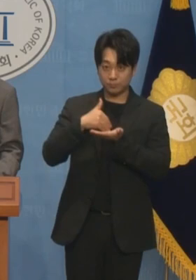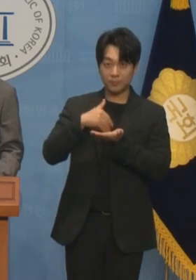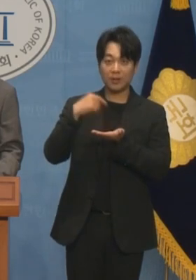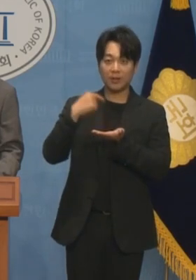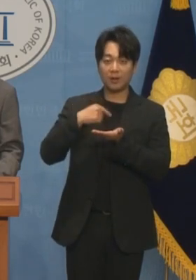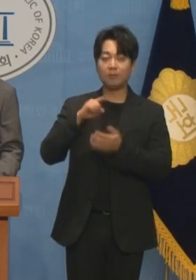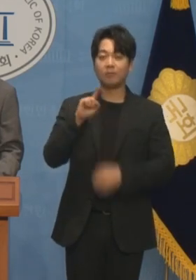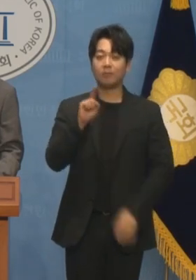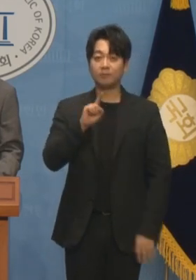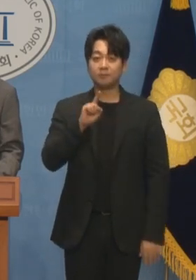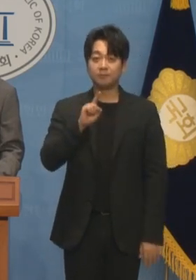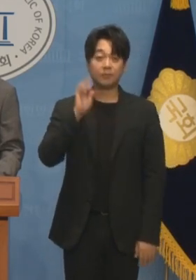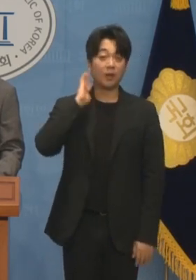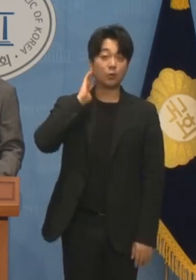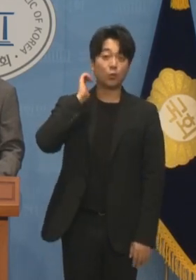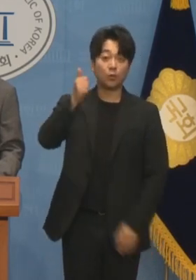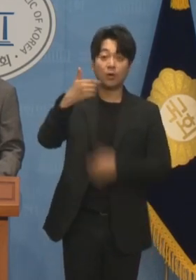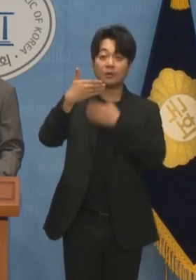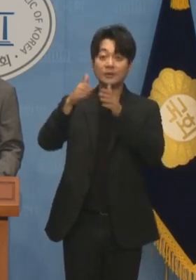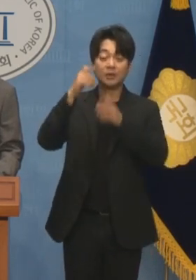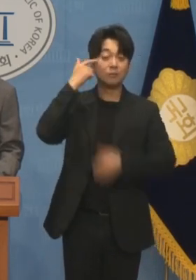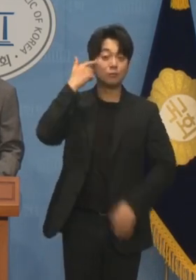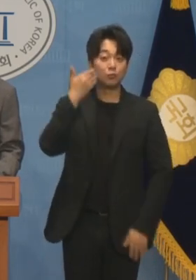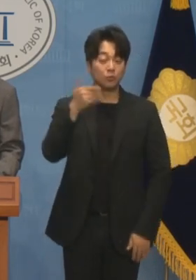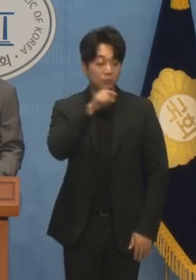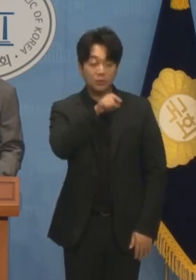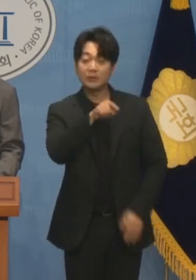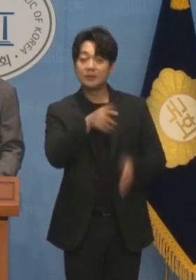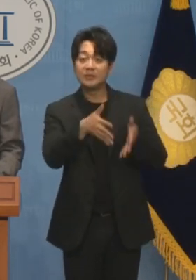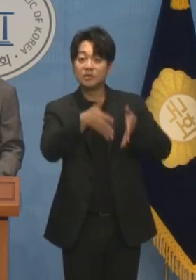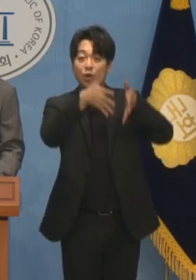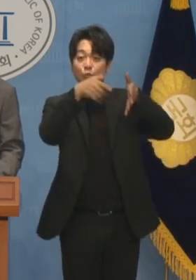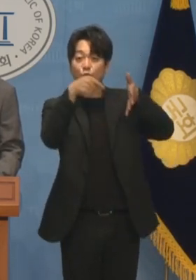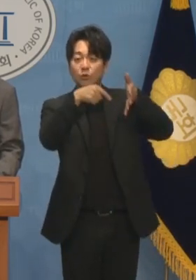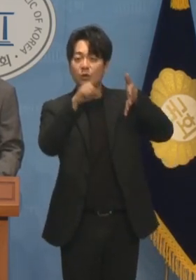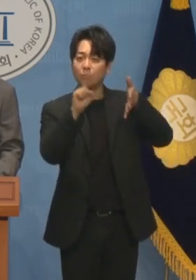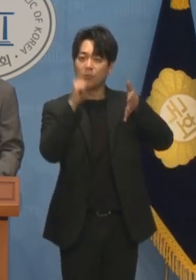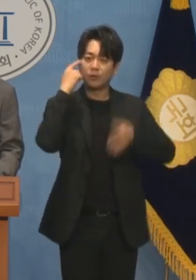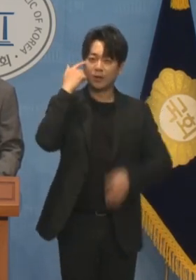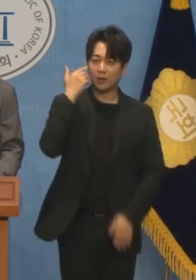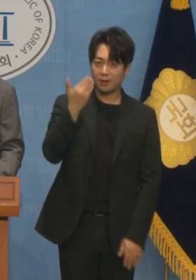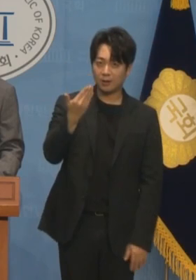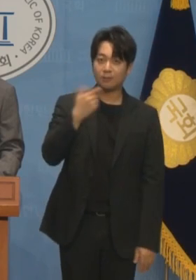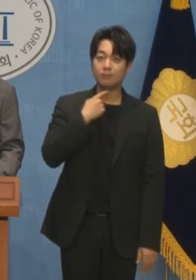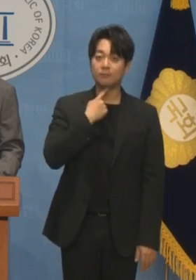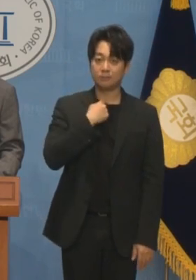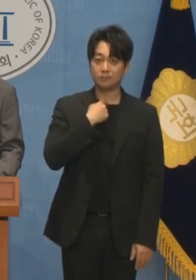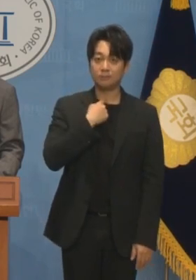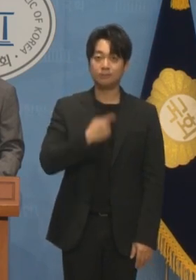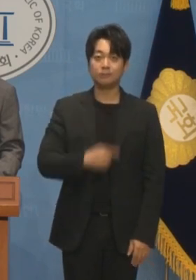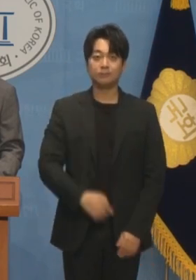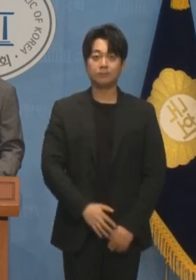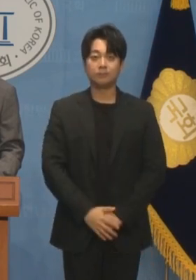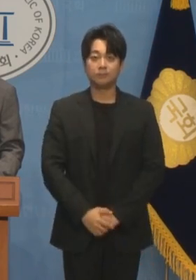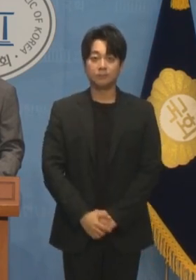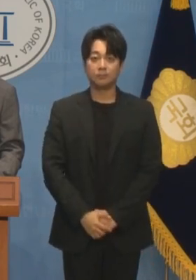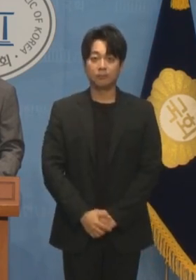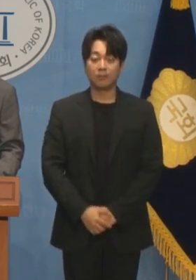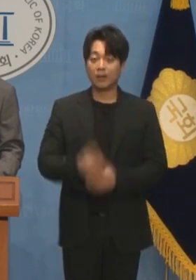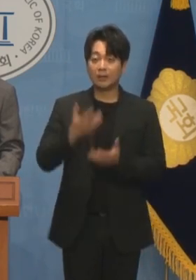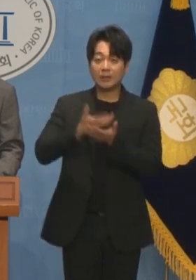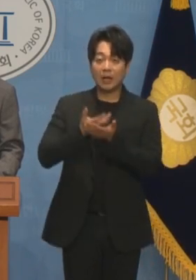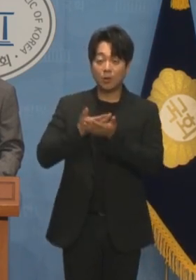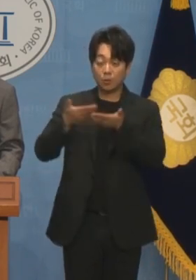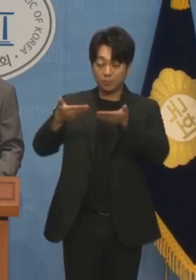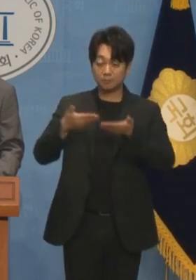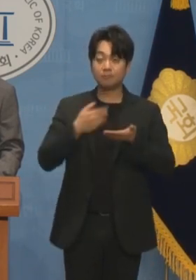우리가 물어봤습니다. 대체 이 시설물이 무슨 시설물이냐. 그래서 그 자료 요구 사항을